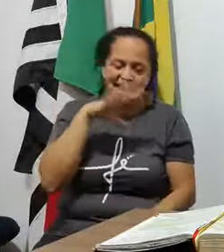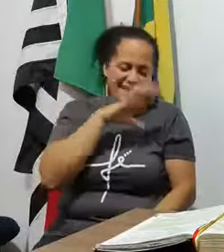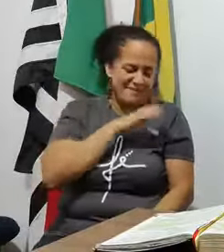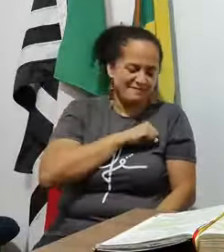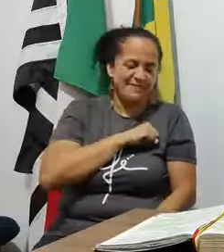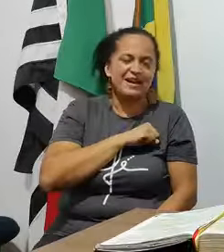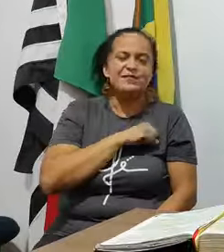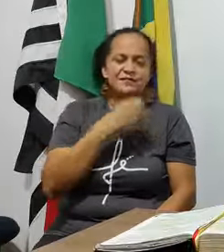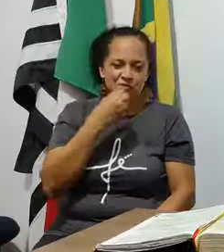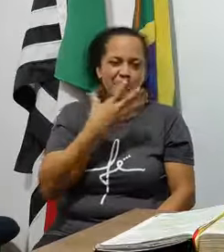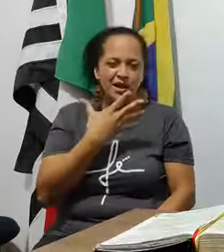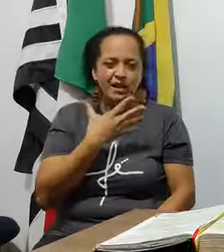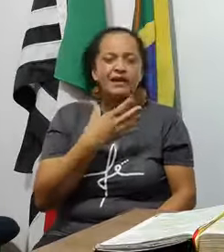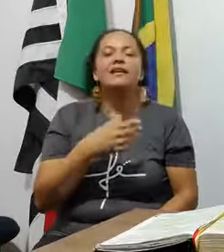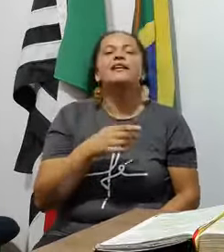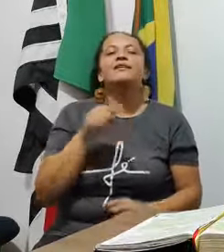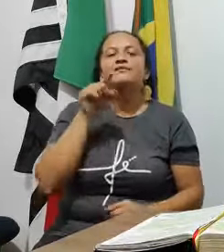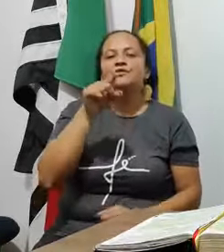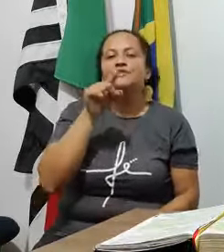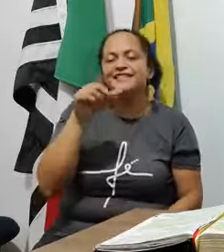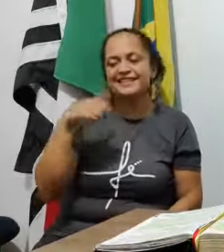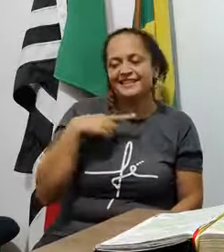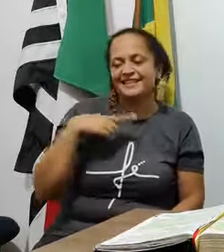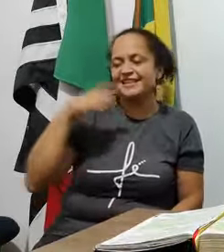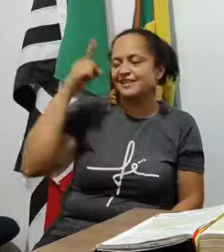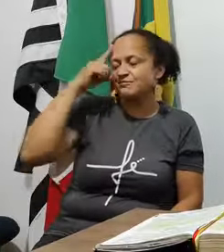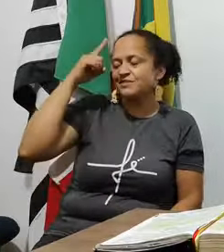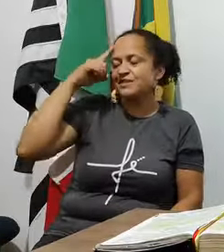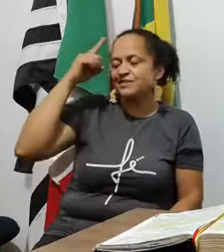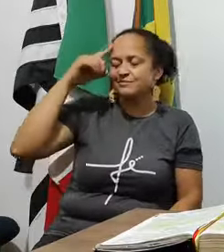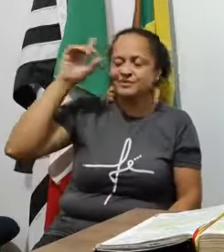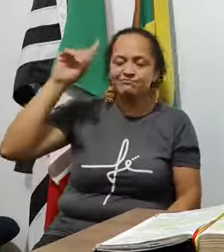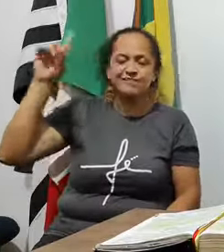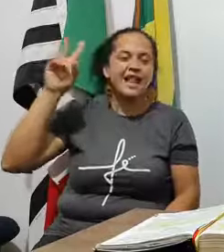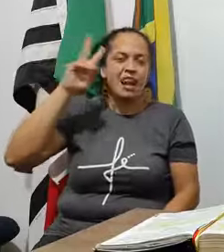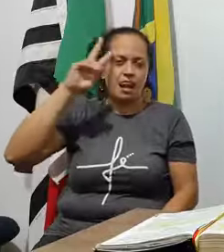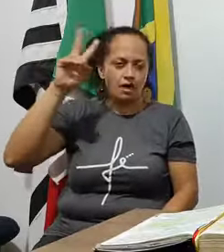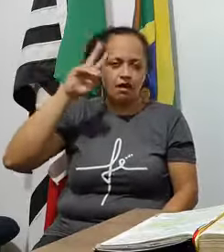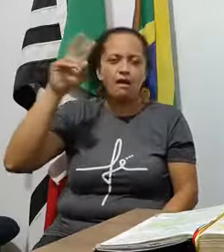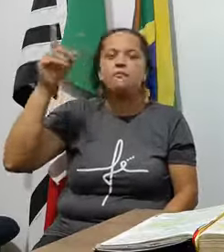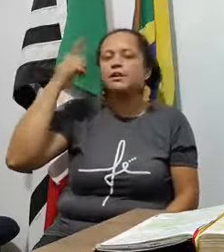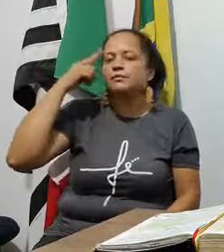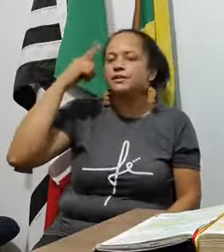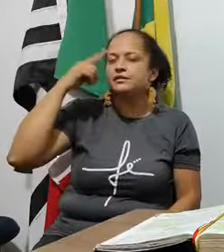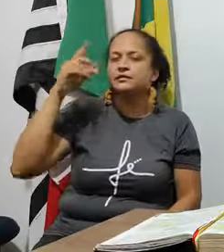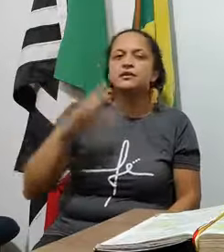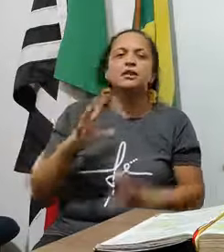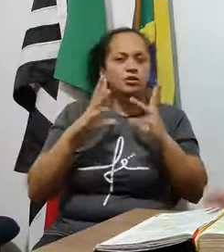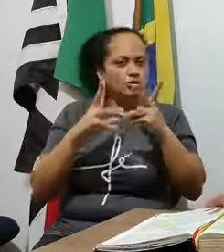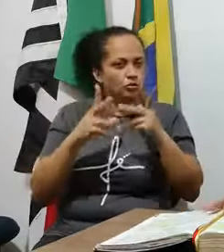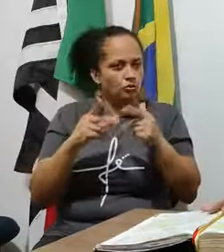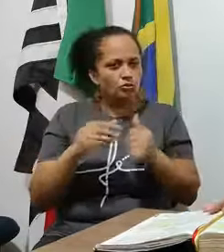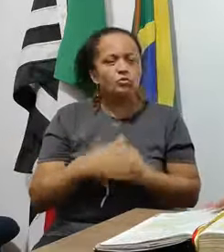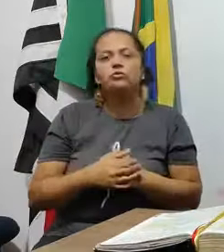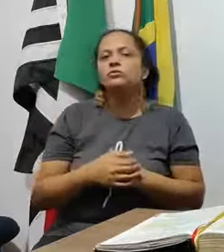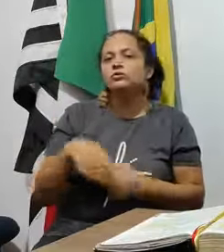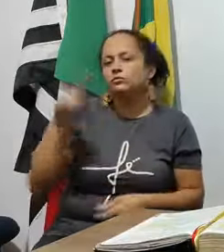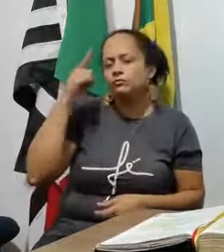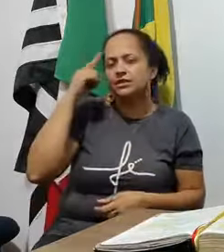teu pensamento. Nisto pensai, né? Nós temos que levar cativo todo o pensamento à obediência